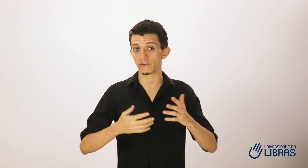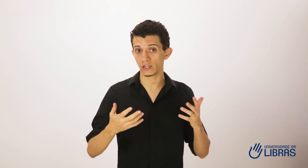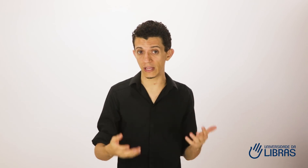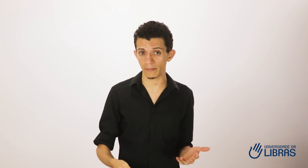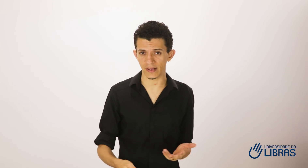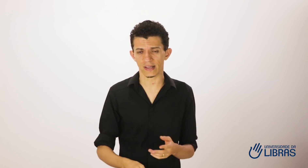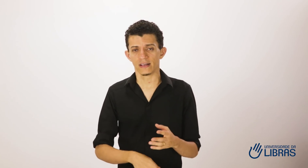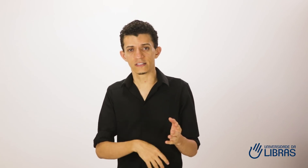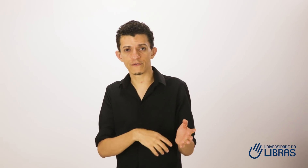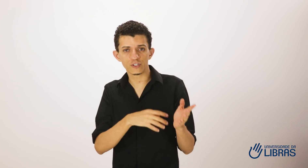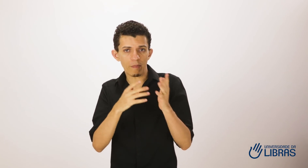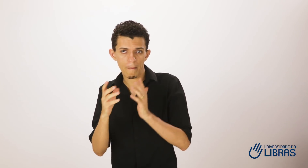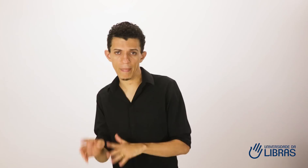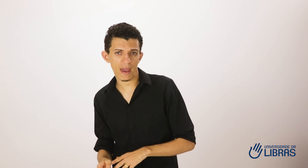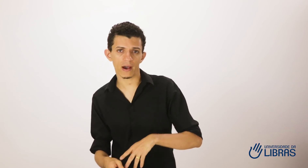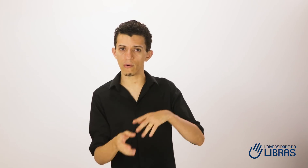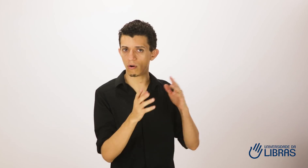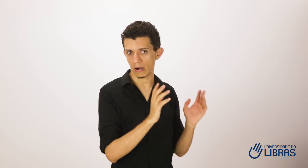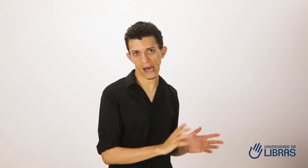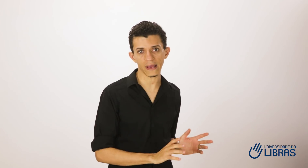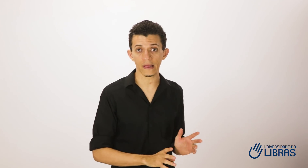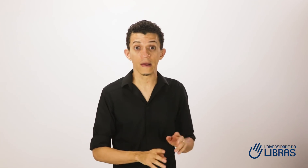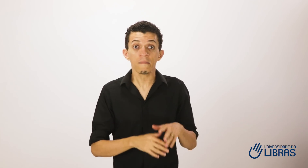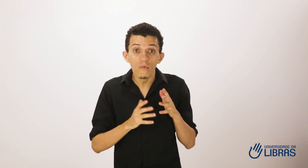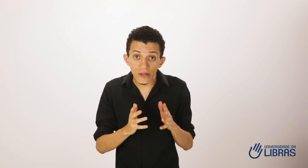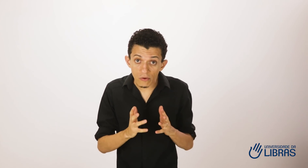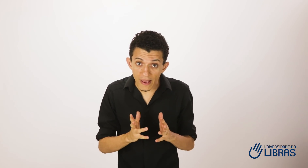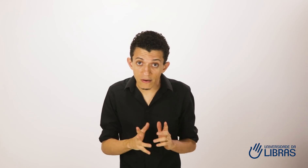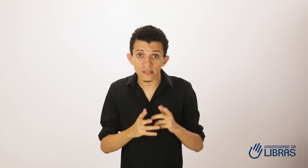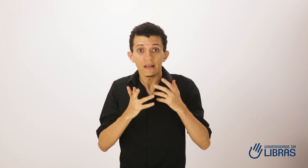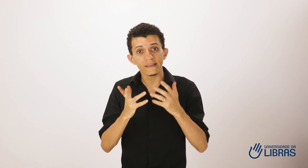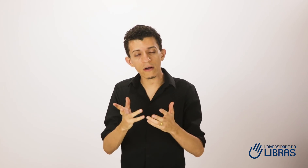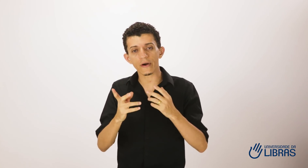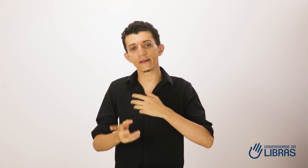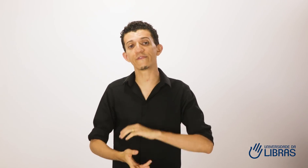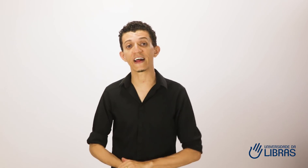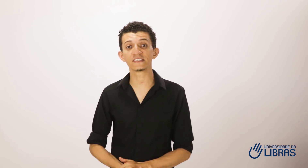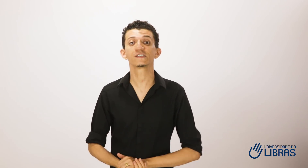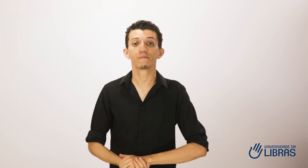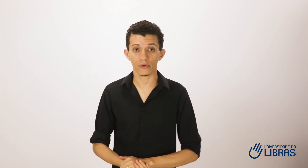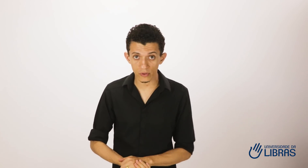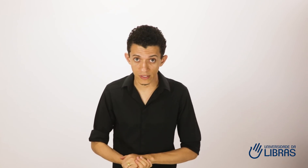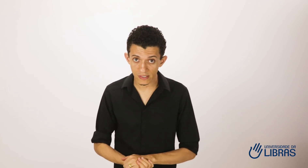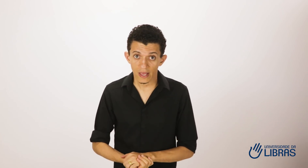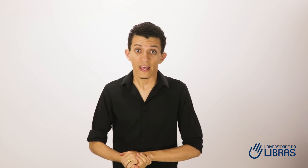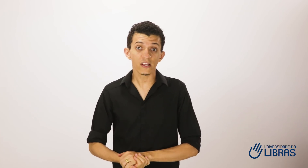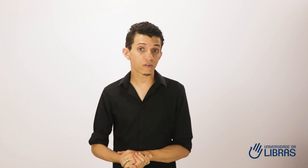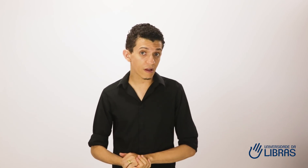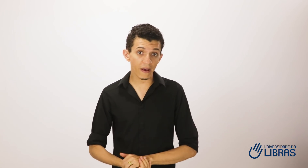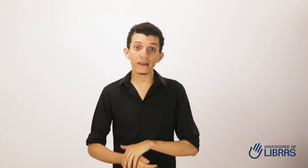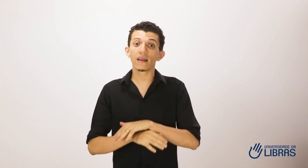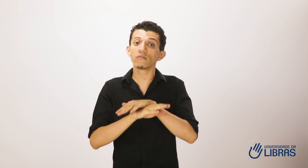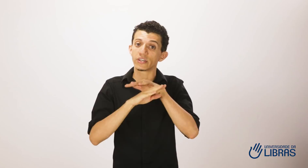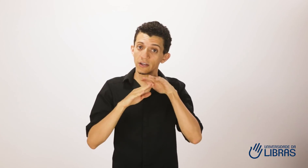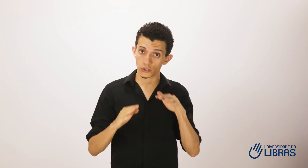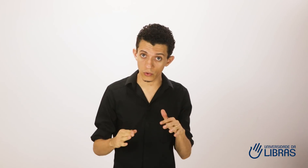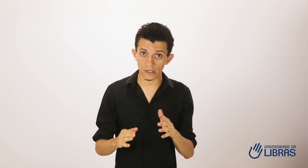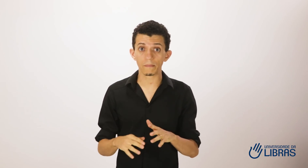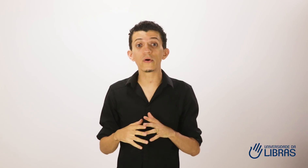de Libras, se for de papel ou online, muito menos decorando frases prontas. Isso também não te ajuda, porque